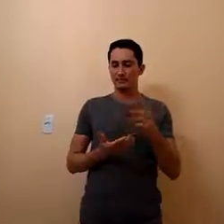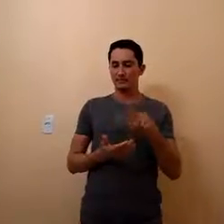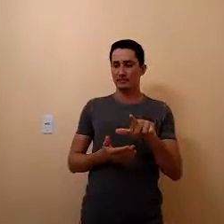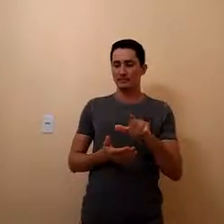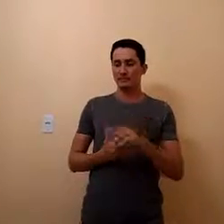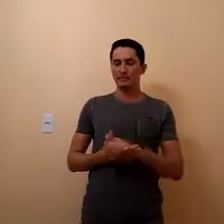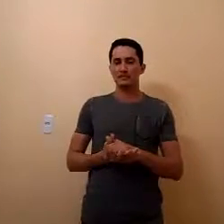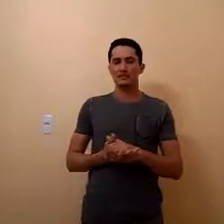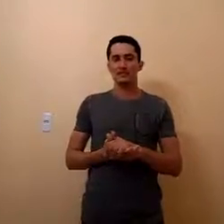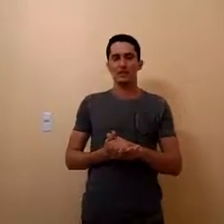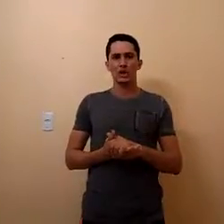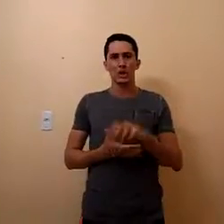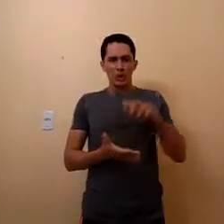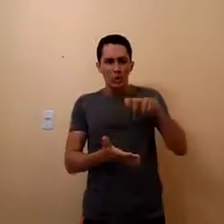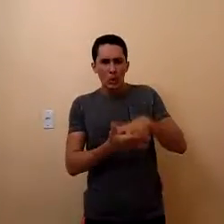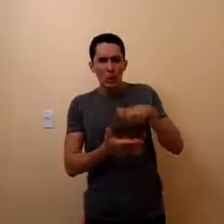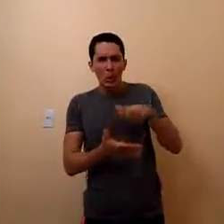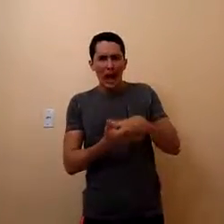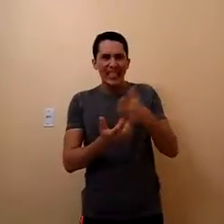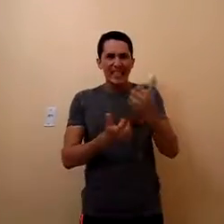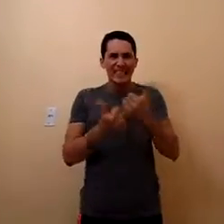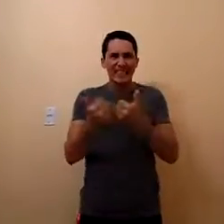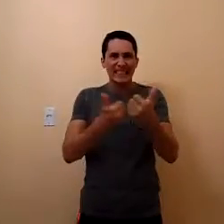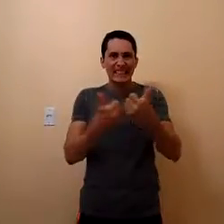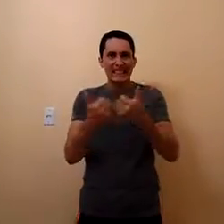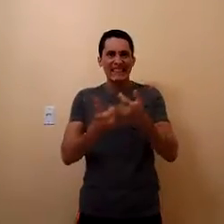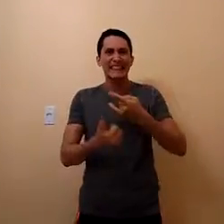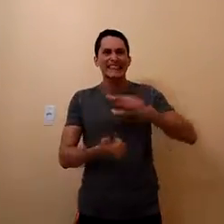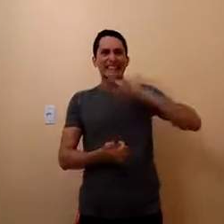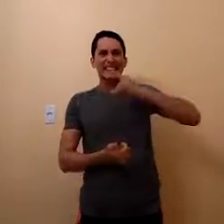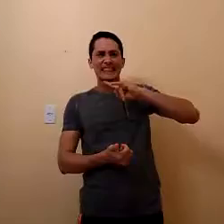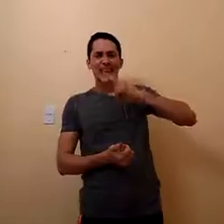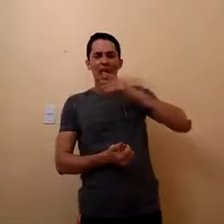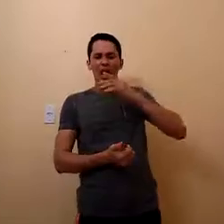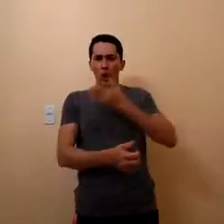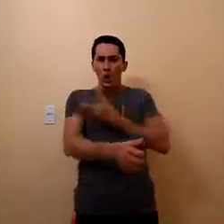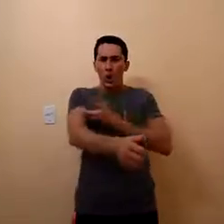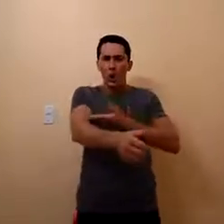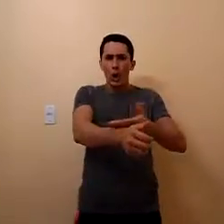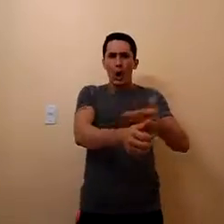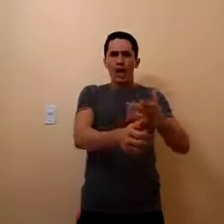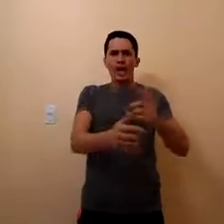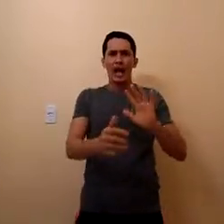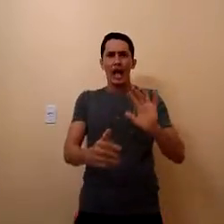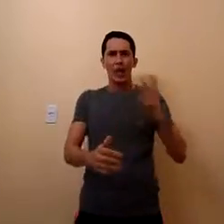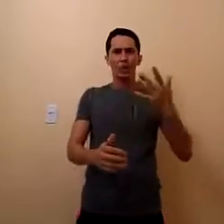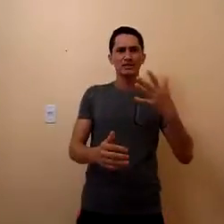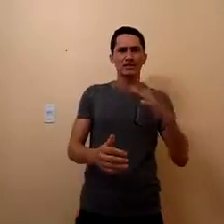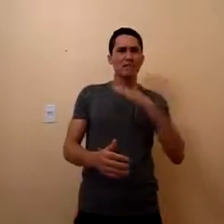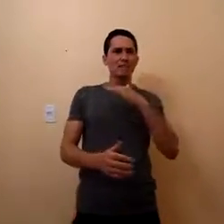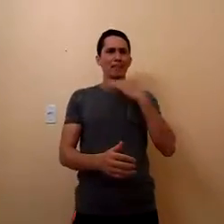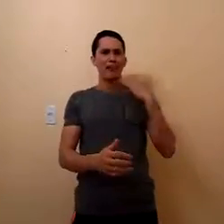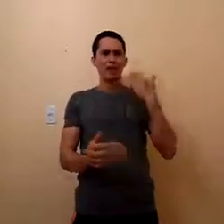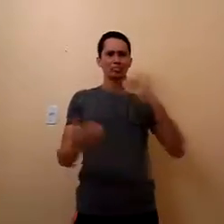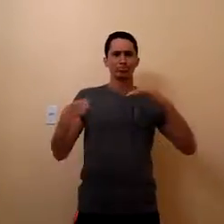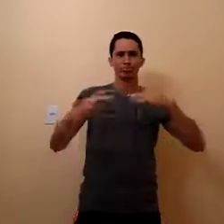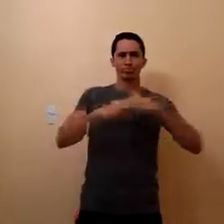As punições contra motoristas que tiverem consumido bebida alcoólica e provocarem mortes no trânsito ficaram mais